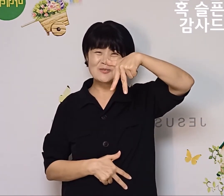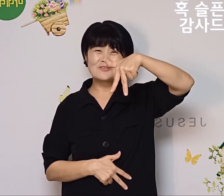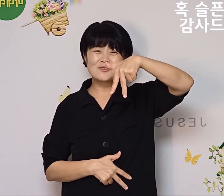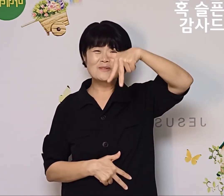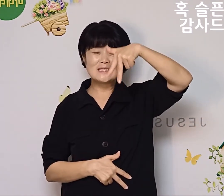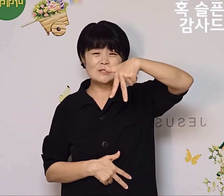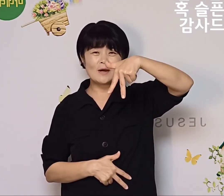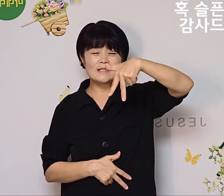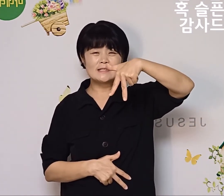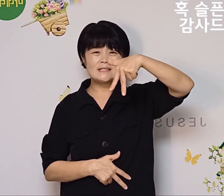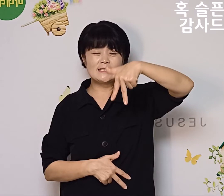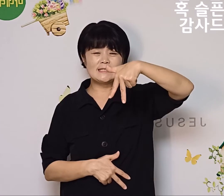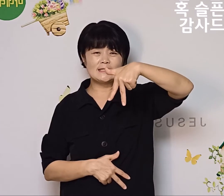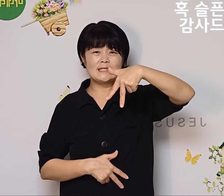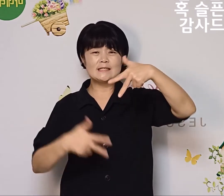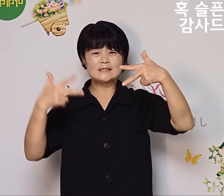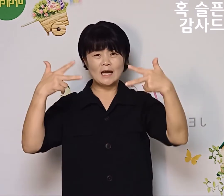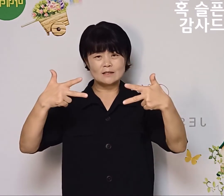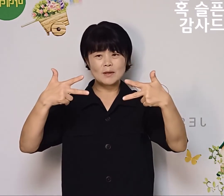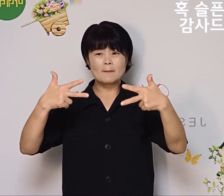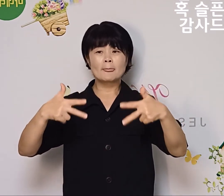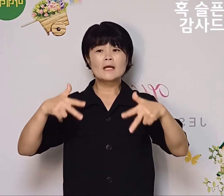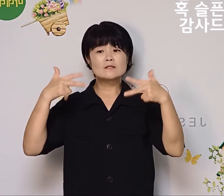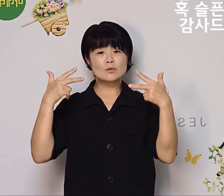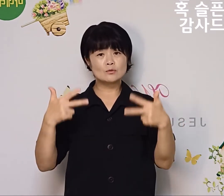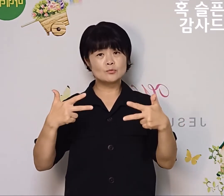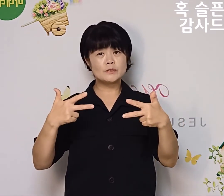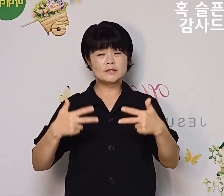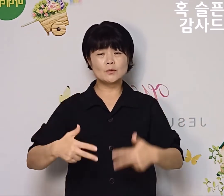양손으로 지읒을 하신 다음에 그 손을 눕히시고